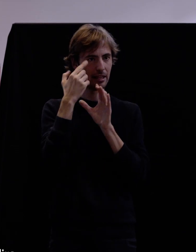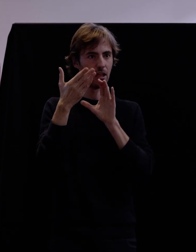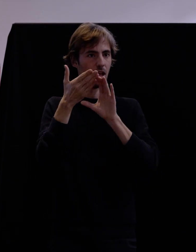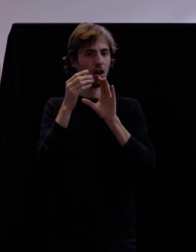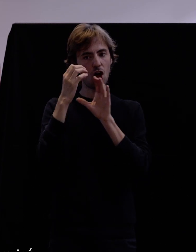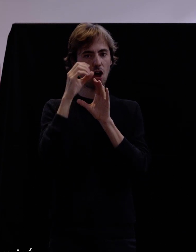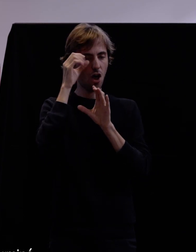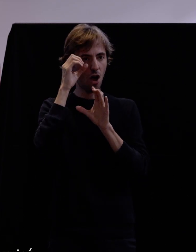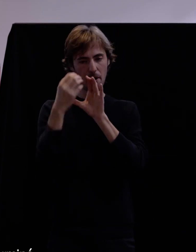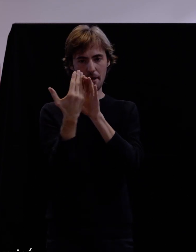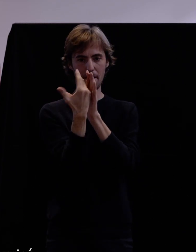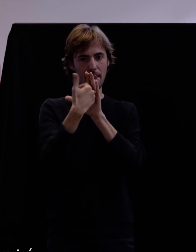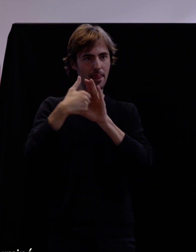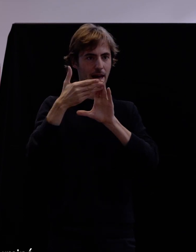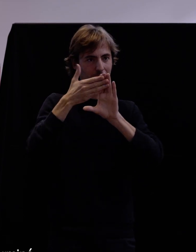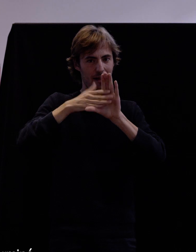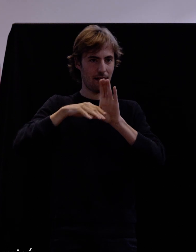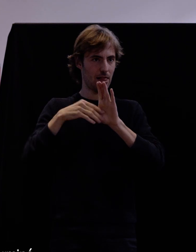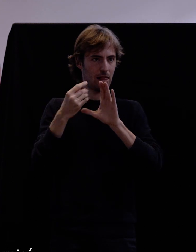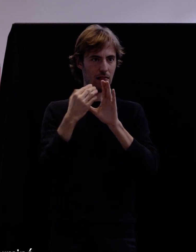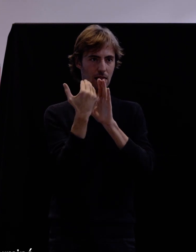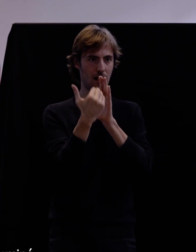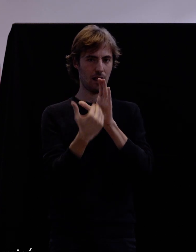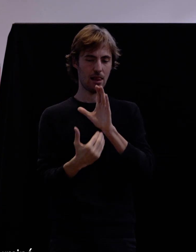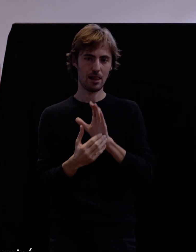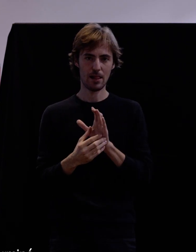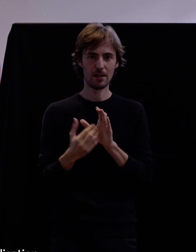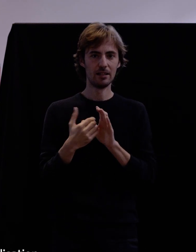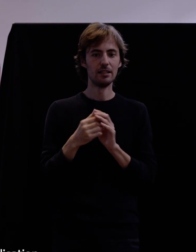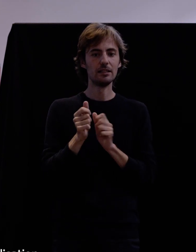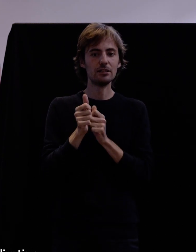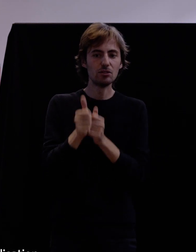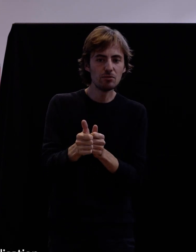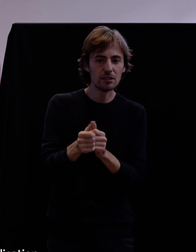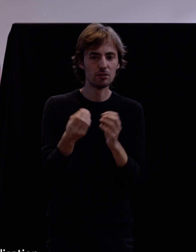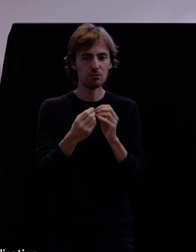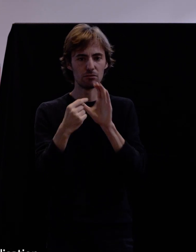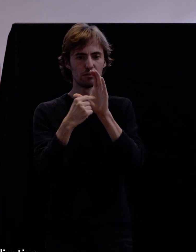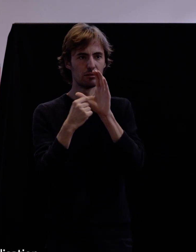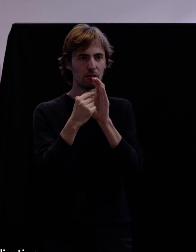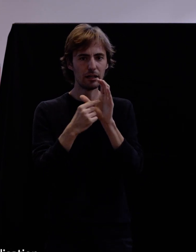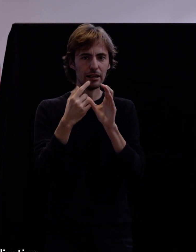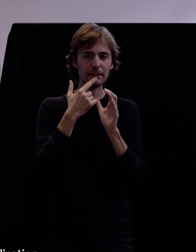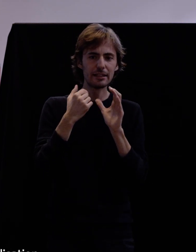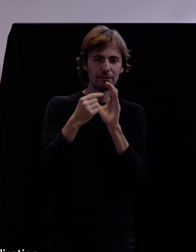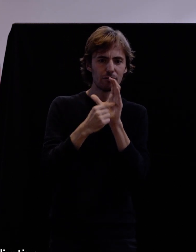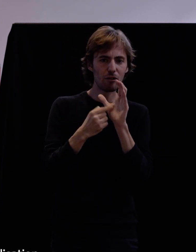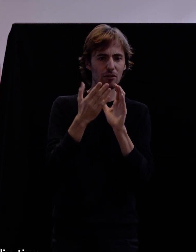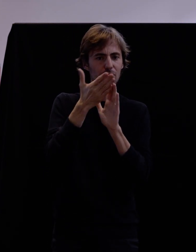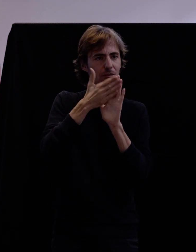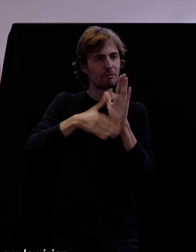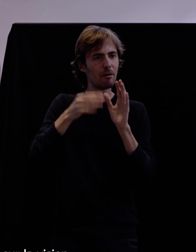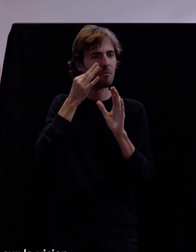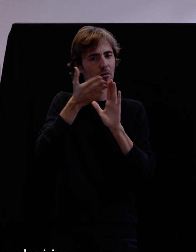nos yeux n'est pas terminé, et en fonction à la fois de la taille et de la localisation de ce défaut de tissu